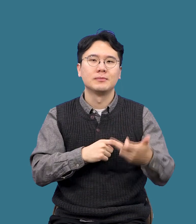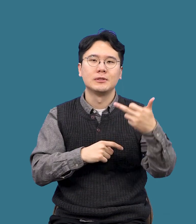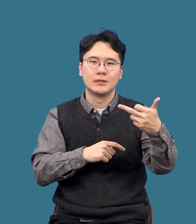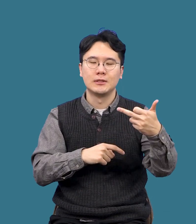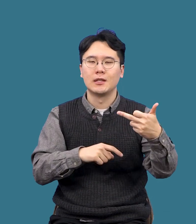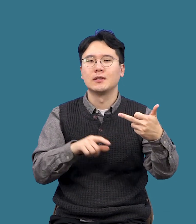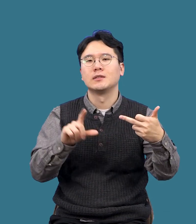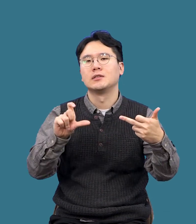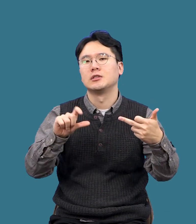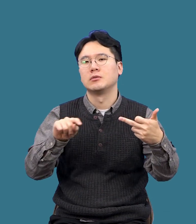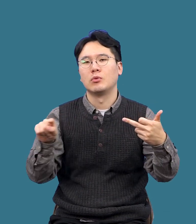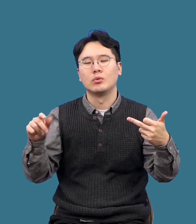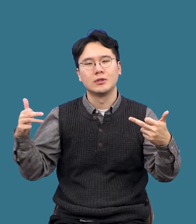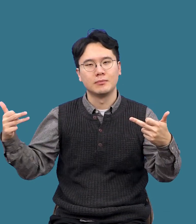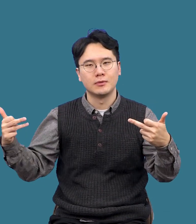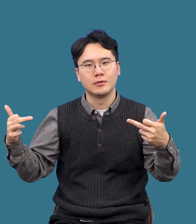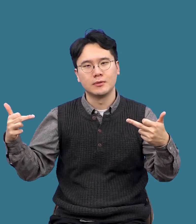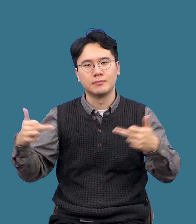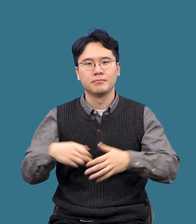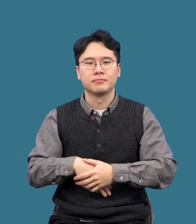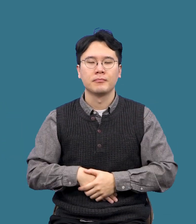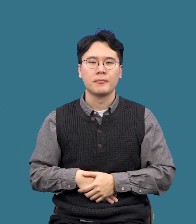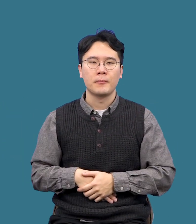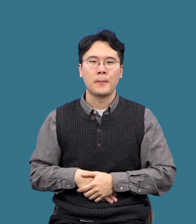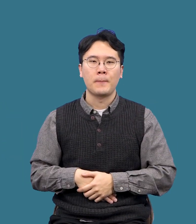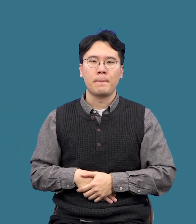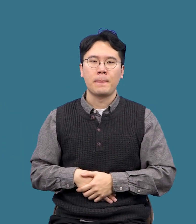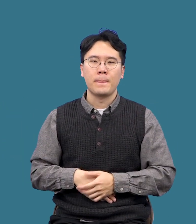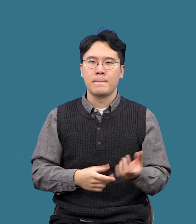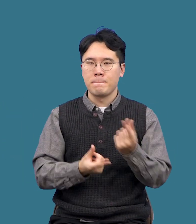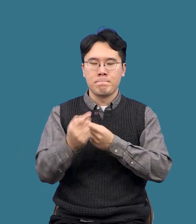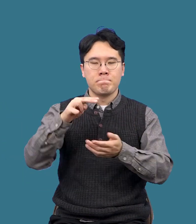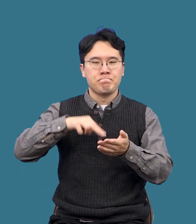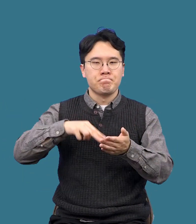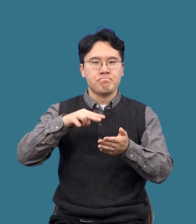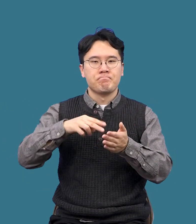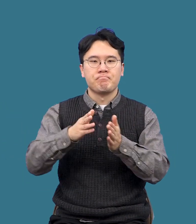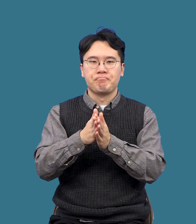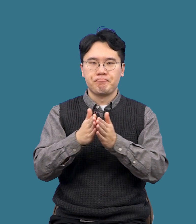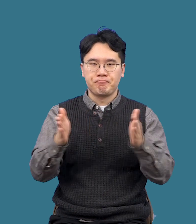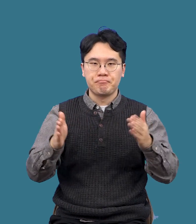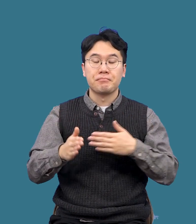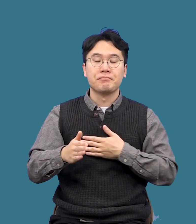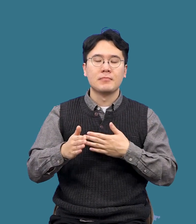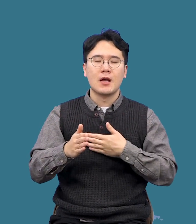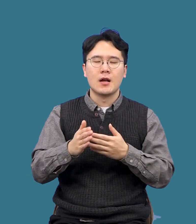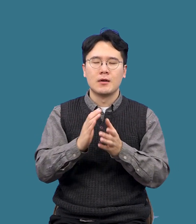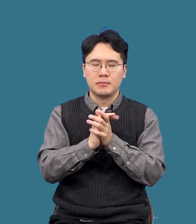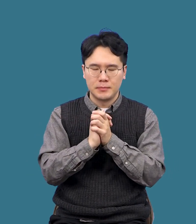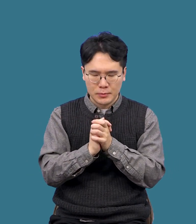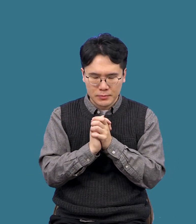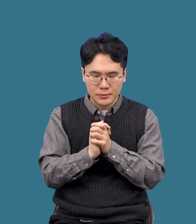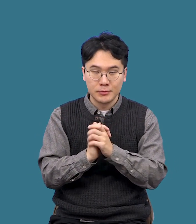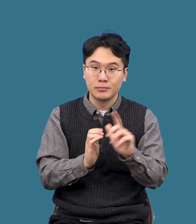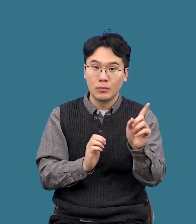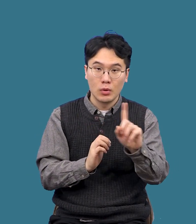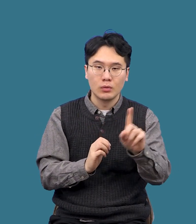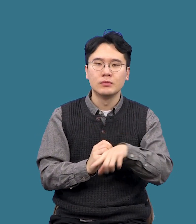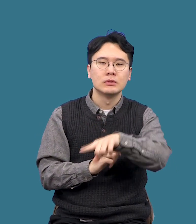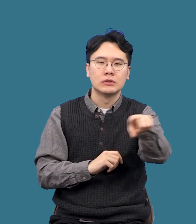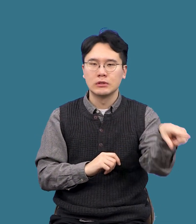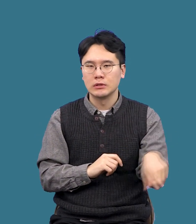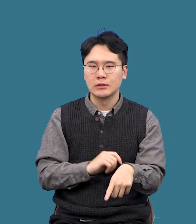이하 17절의 말씀입니다. 한번 같이 읽겠습니다. 시작. 내가 비옵는 것은 그들을